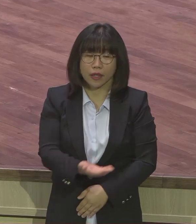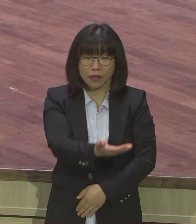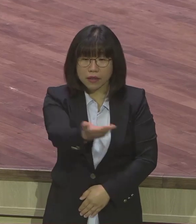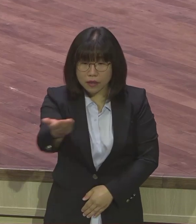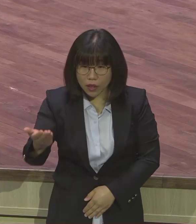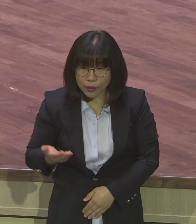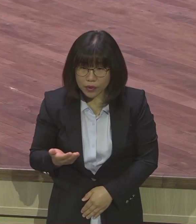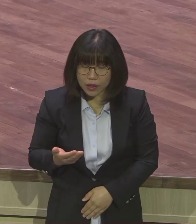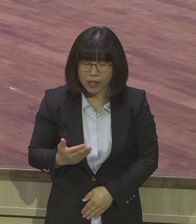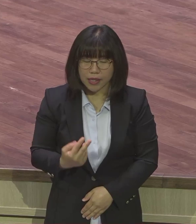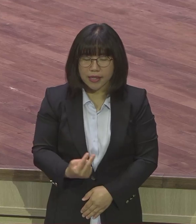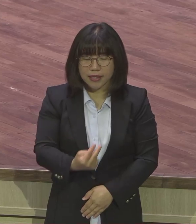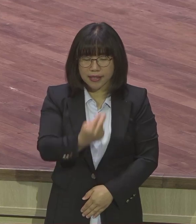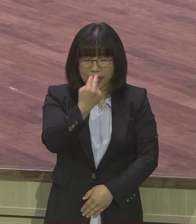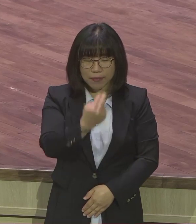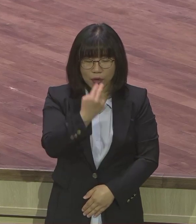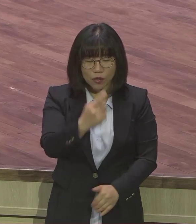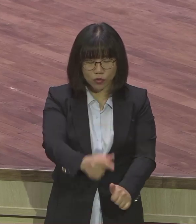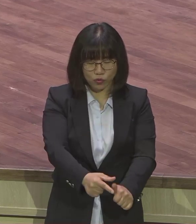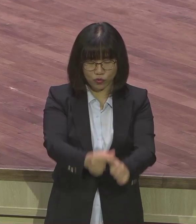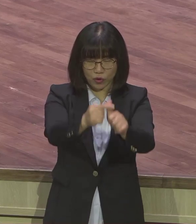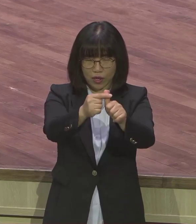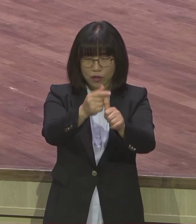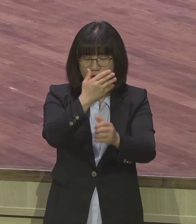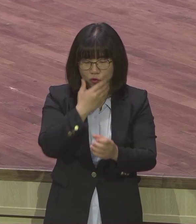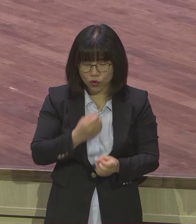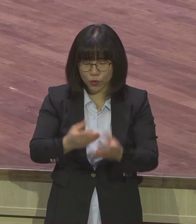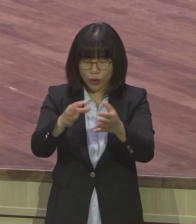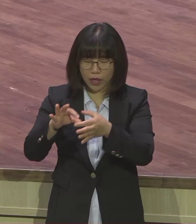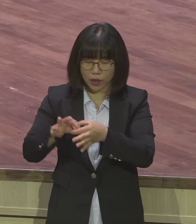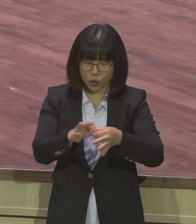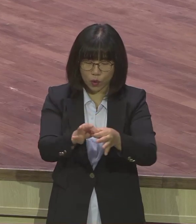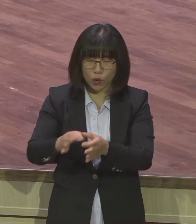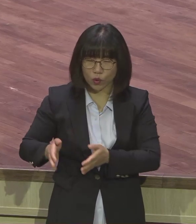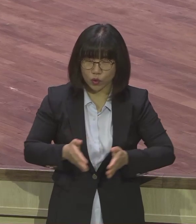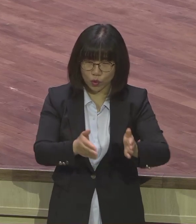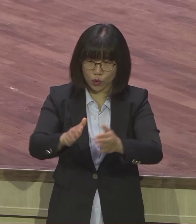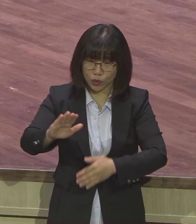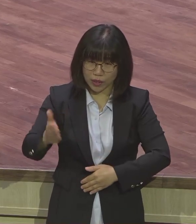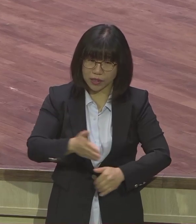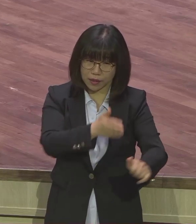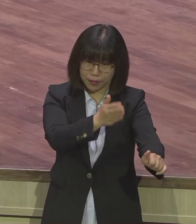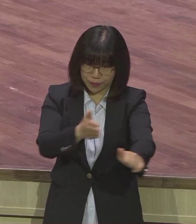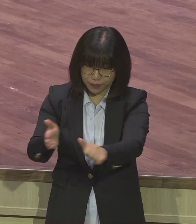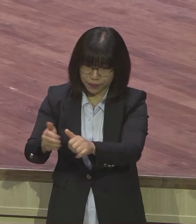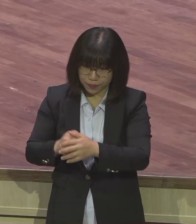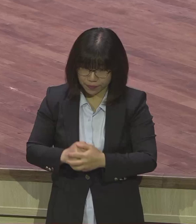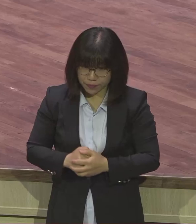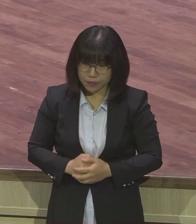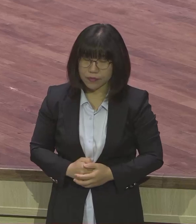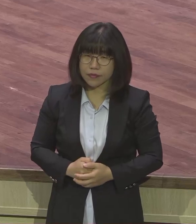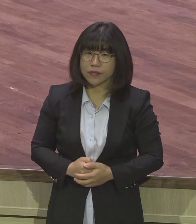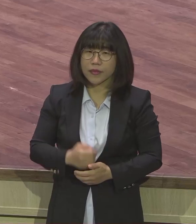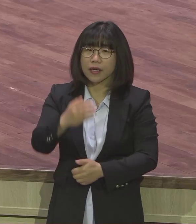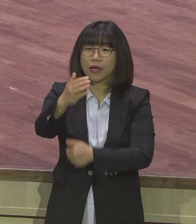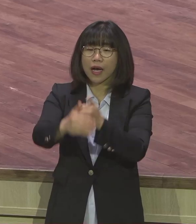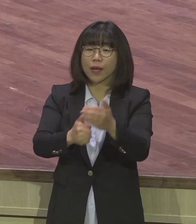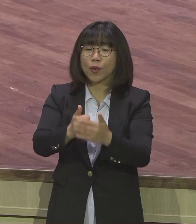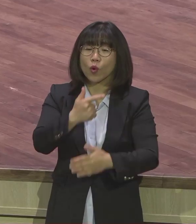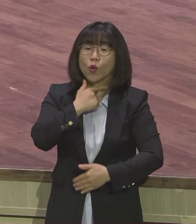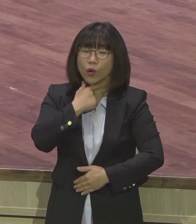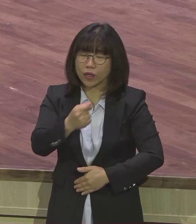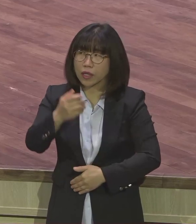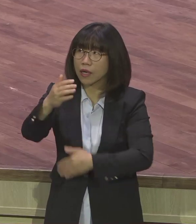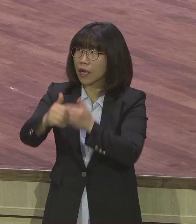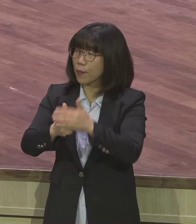성도들, 생명 살리는 축복의 통로가 되길 바랍니다. 생명 살리는 축복통. 하나님 원하시고